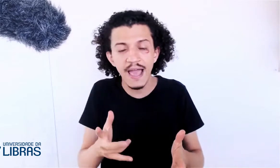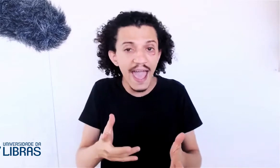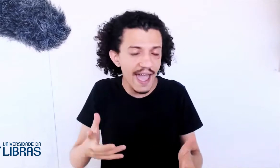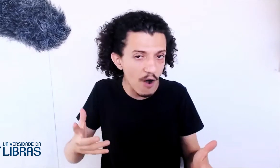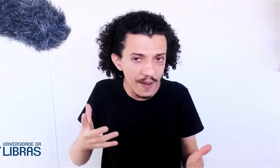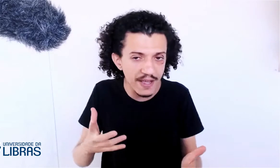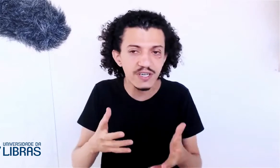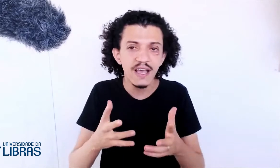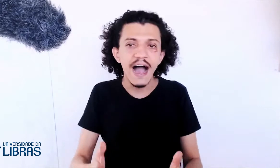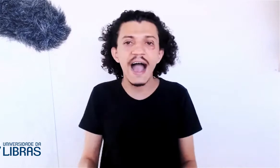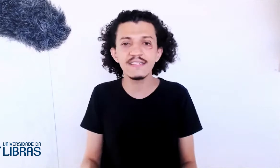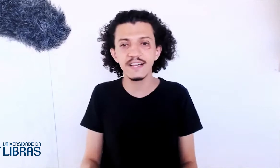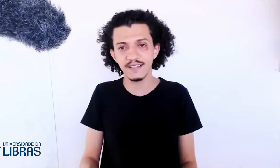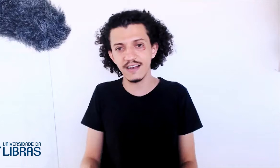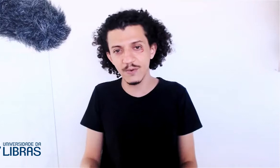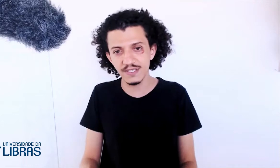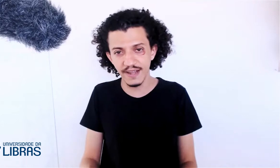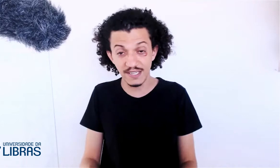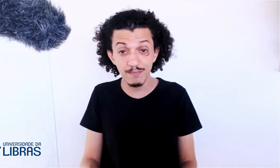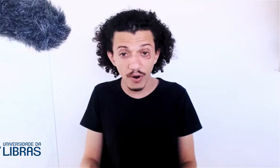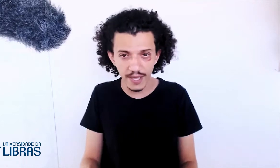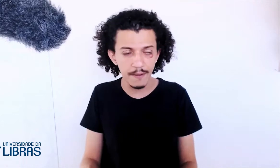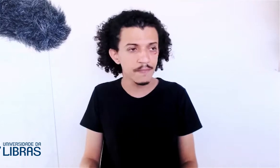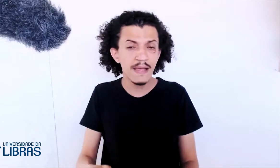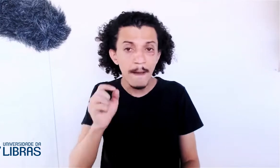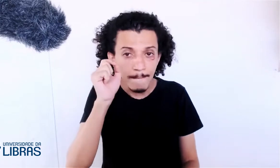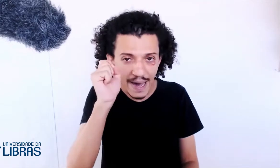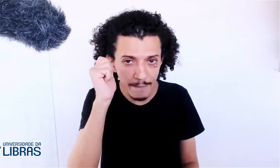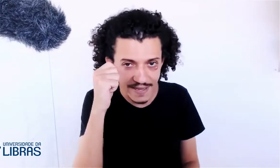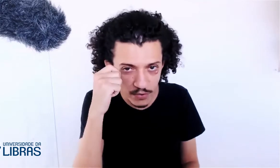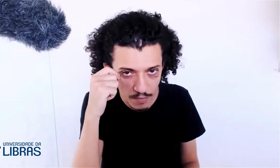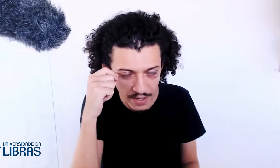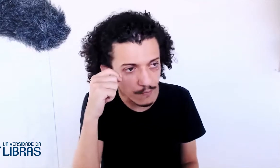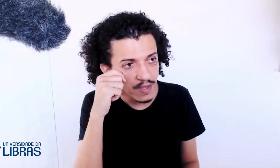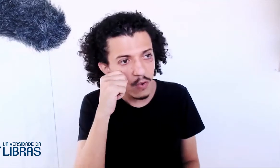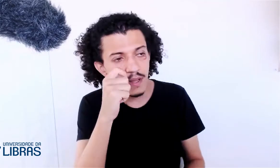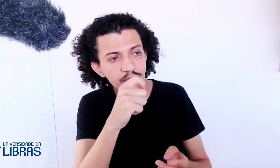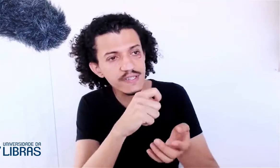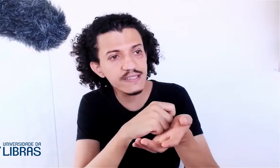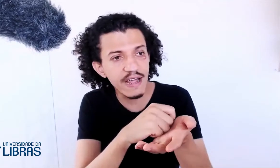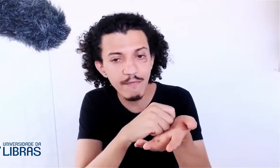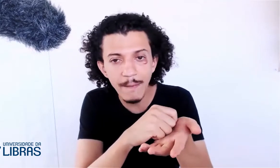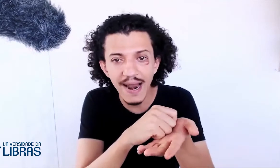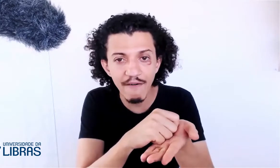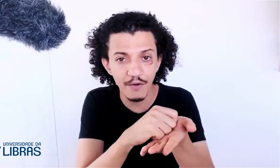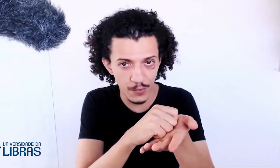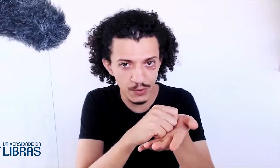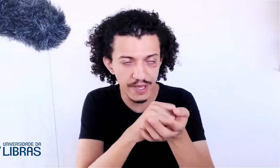é realmente a escrita da língua de sinais. Por quê? Pare e pensa comigo. Quando você escreve uma palavra no